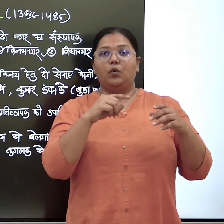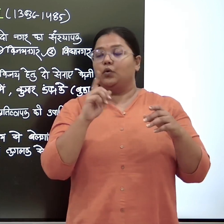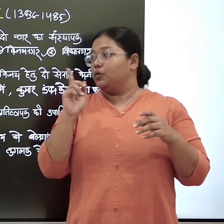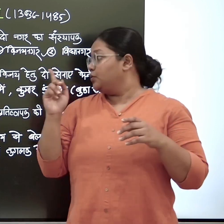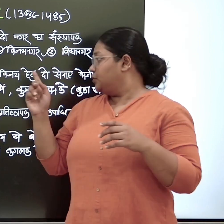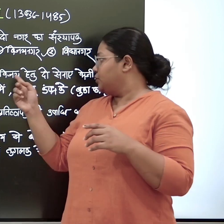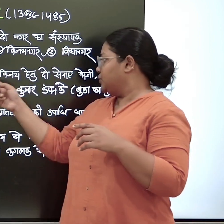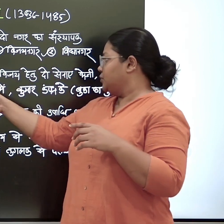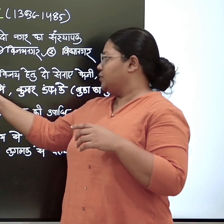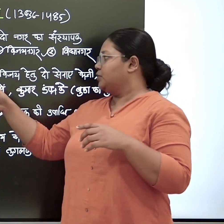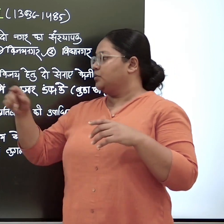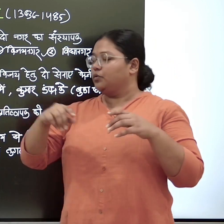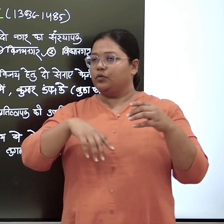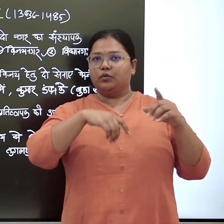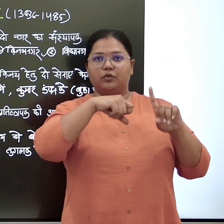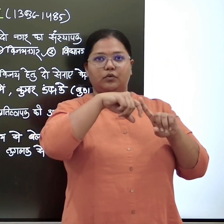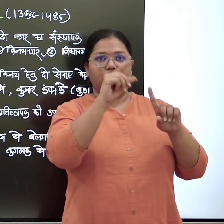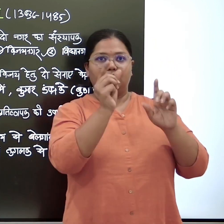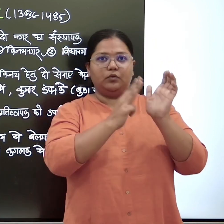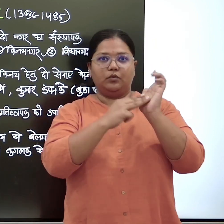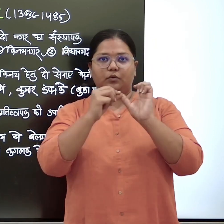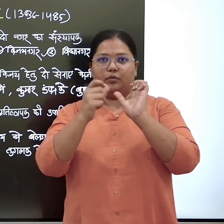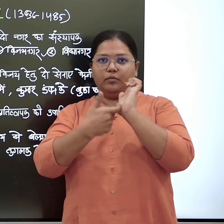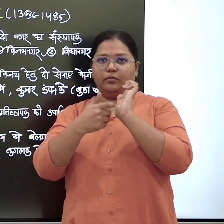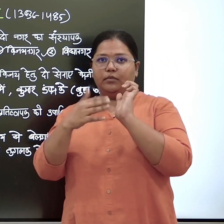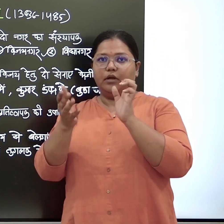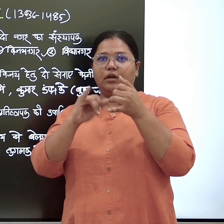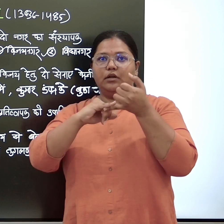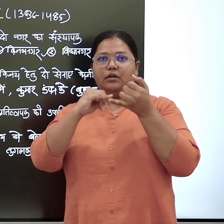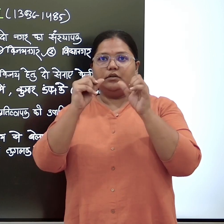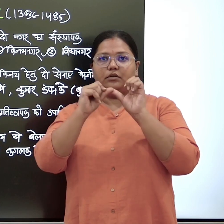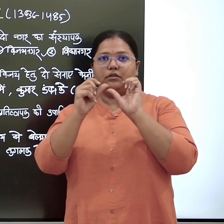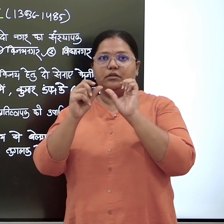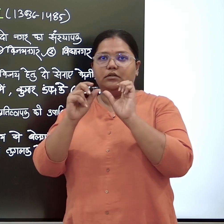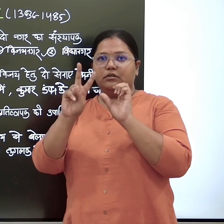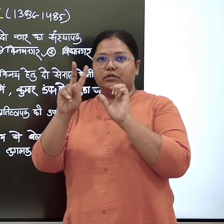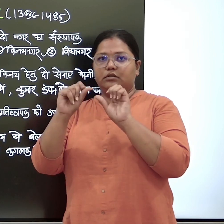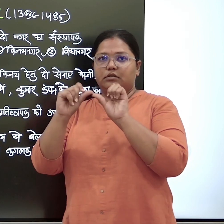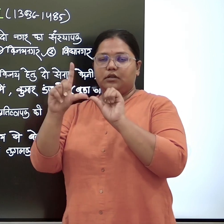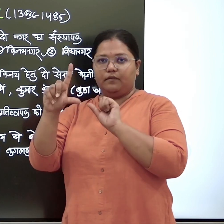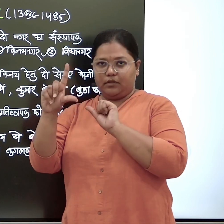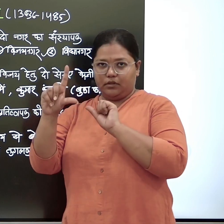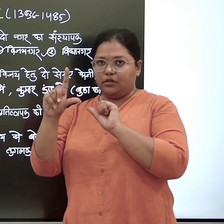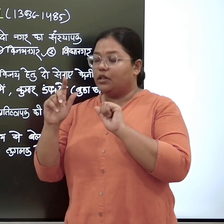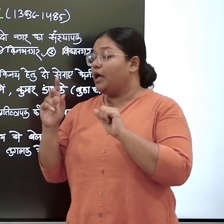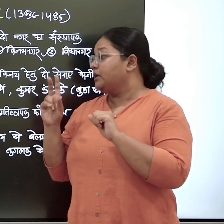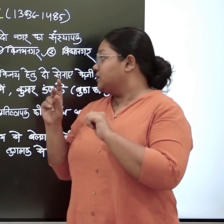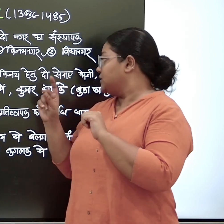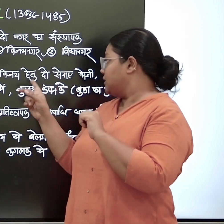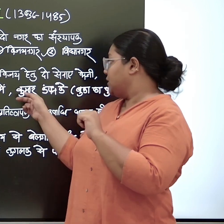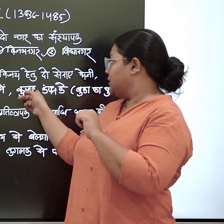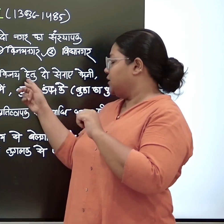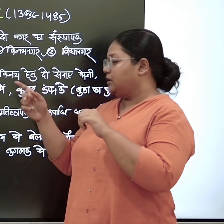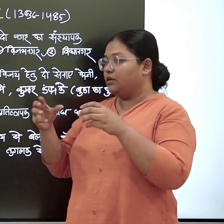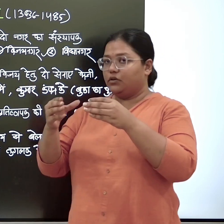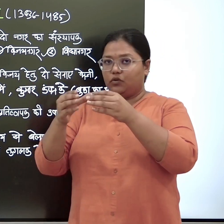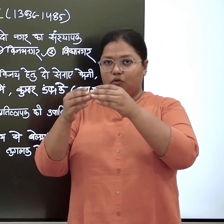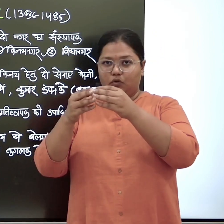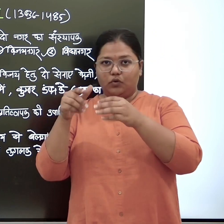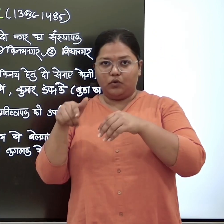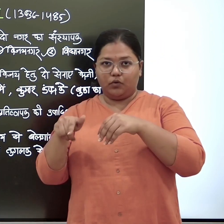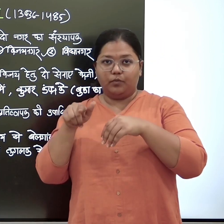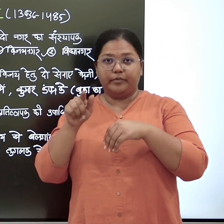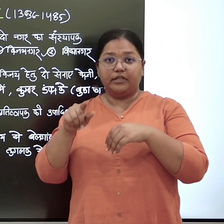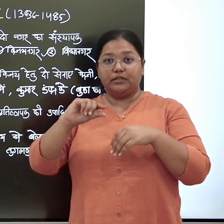और विद्यानगर। जो इम्पोर्टेंट है वही लिखना और ज्यादा एक्स्ट्रा मत लिखना, ठीक। तो